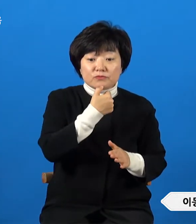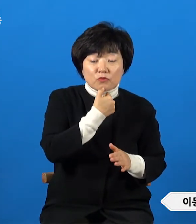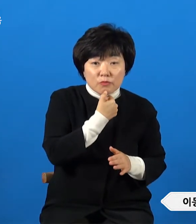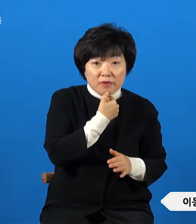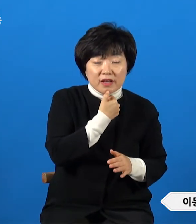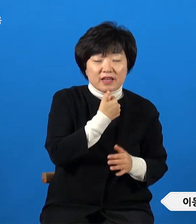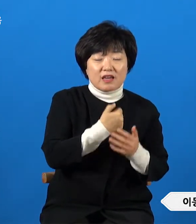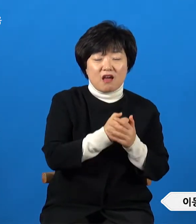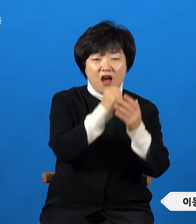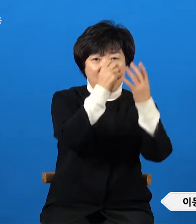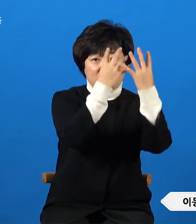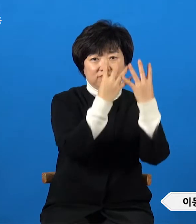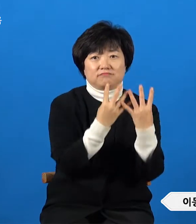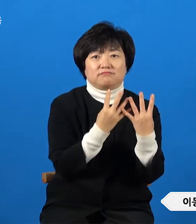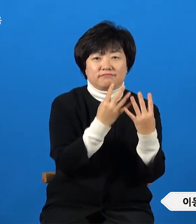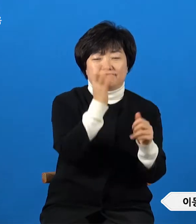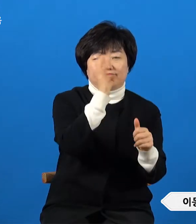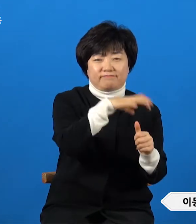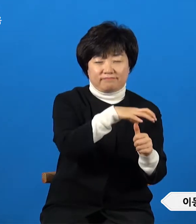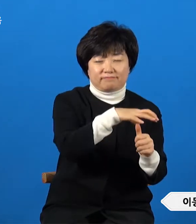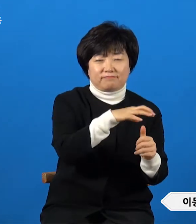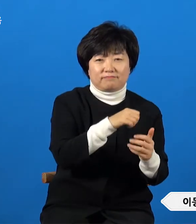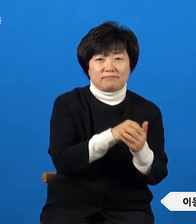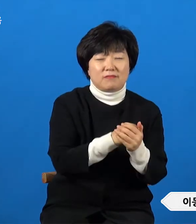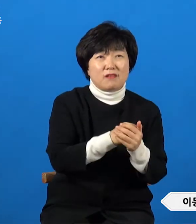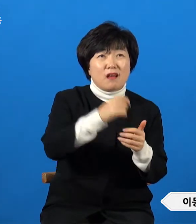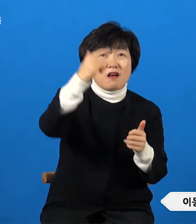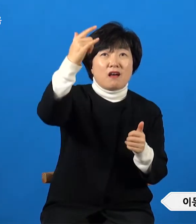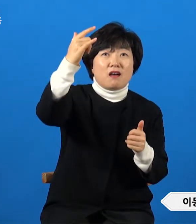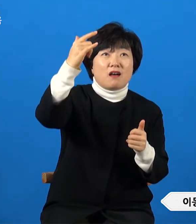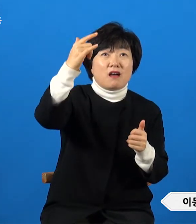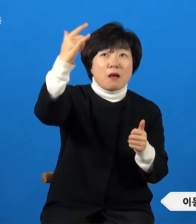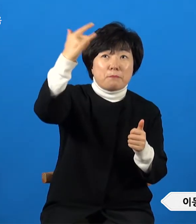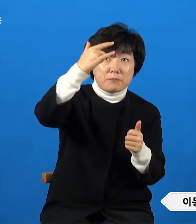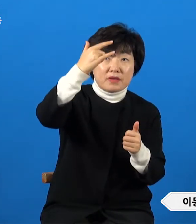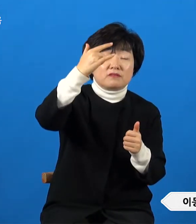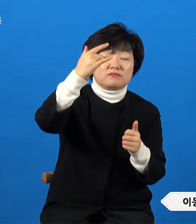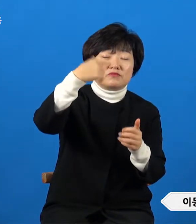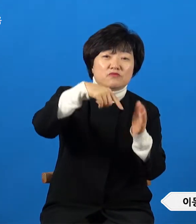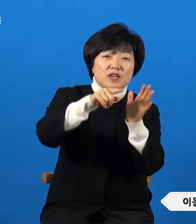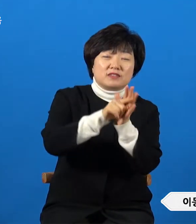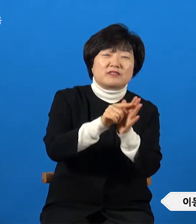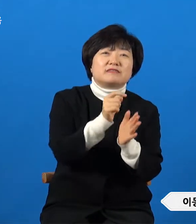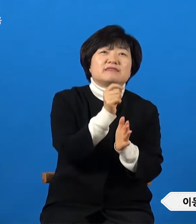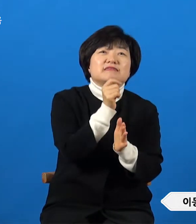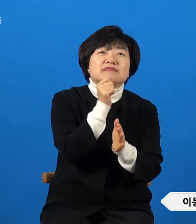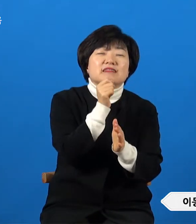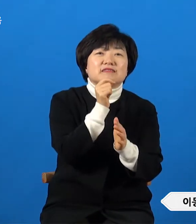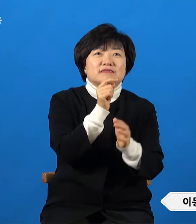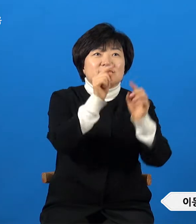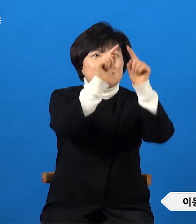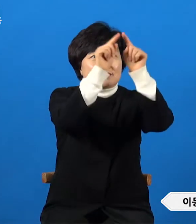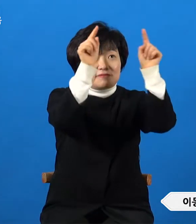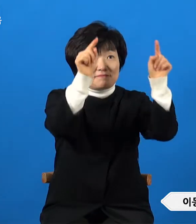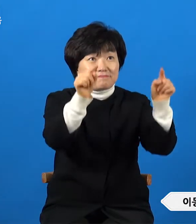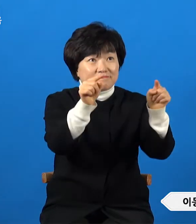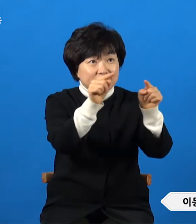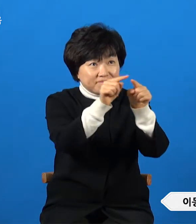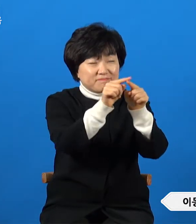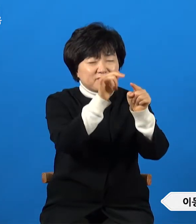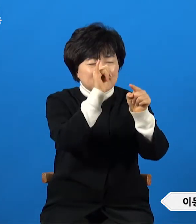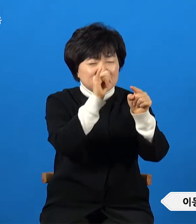옥중에 투옥되었습니다. 천정의 채광과 환기를 위해서 마련된 작은 구멍 하나 달린